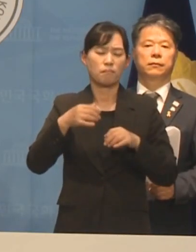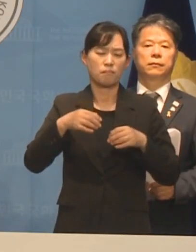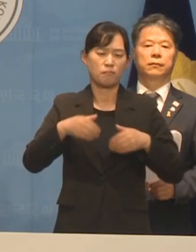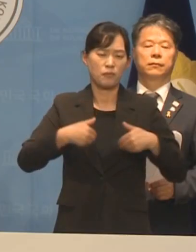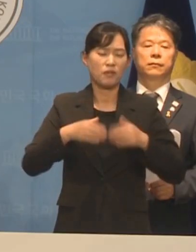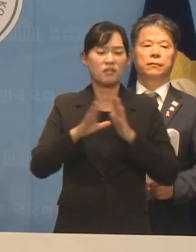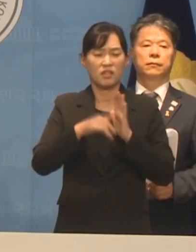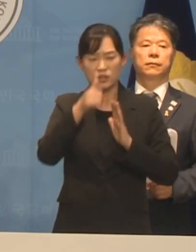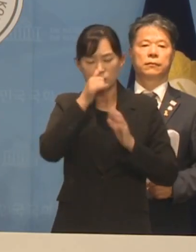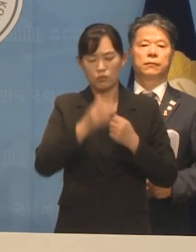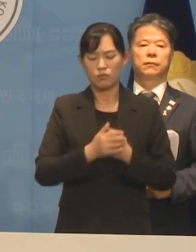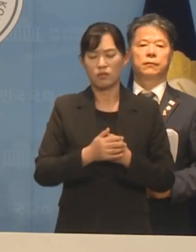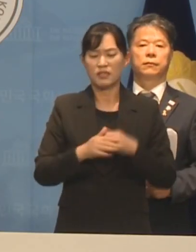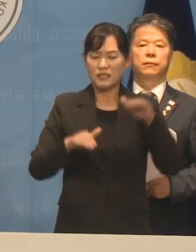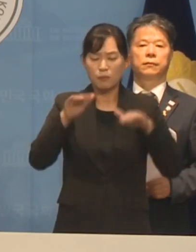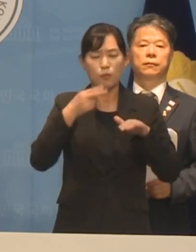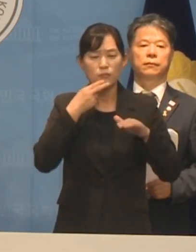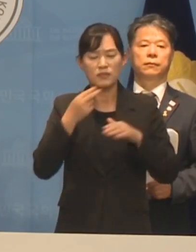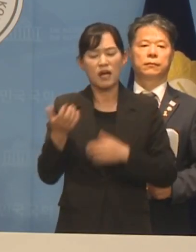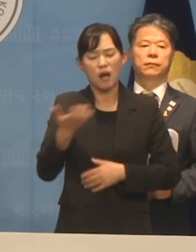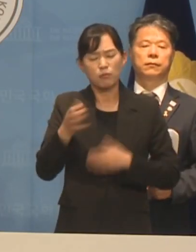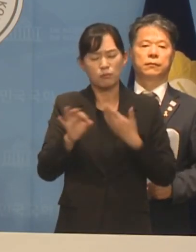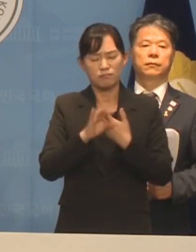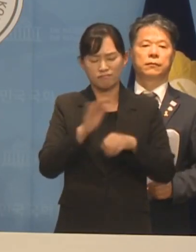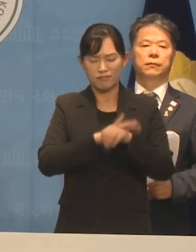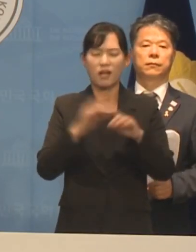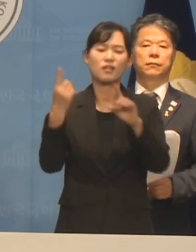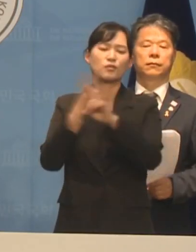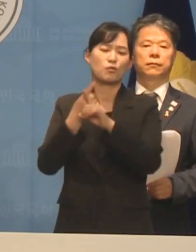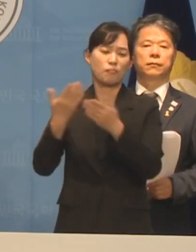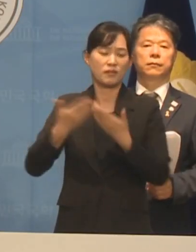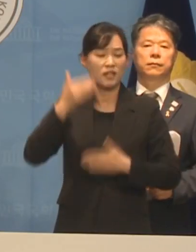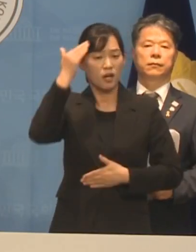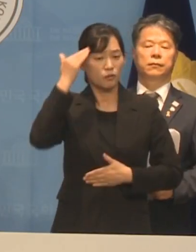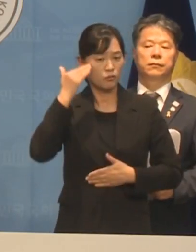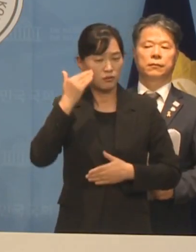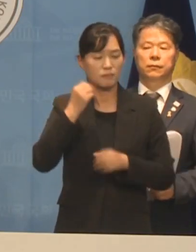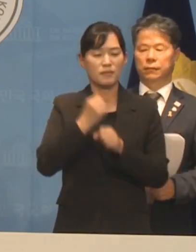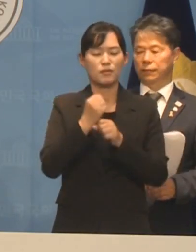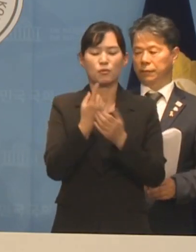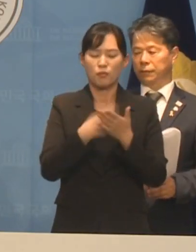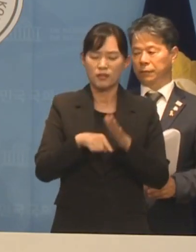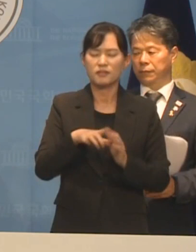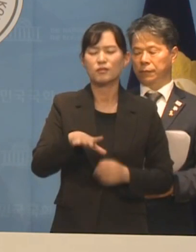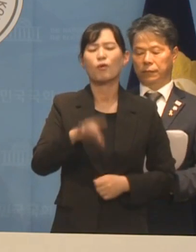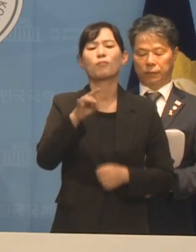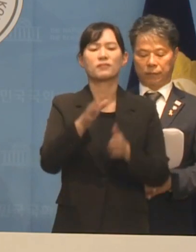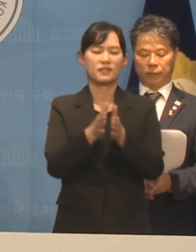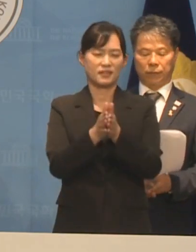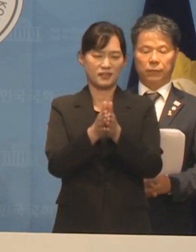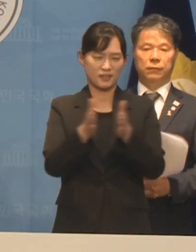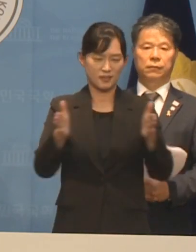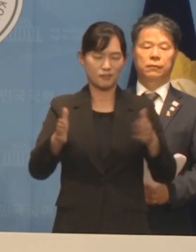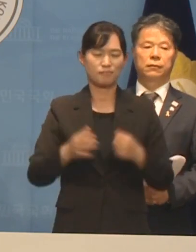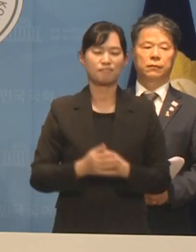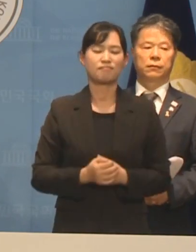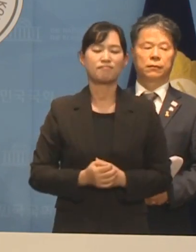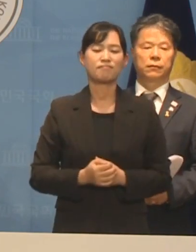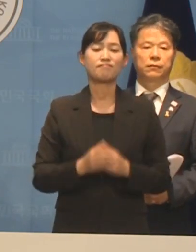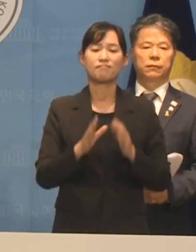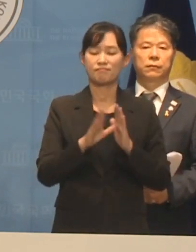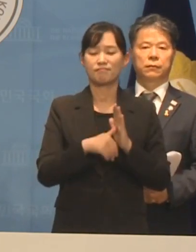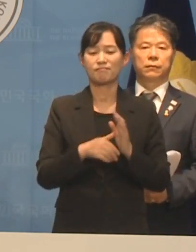없이 아프면 제대로 치료받을 수 있는 대한민국을 향한 첫걸음을 내디뎌야 할